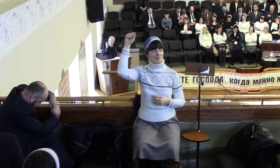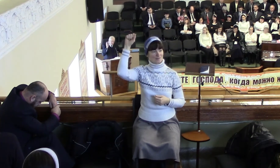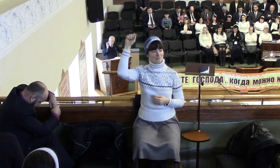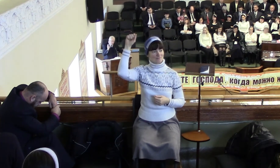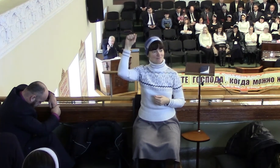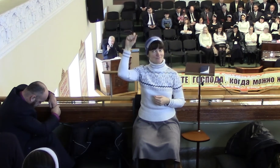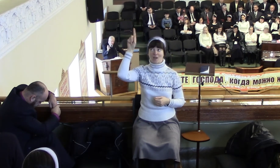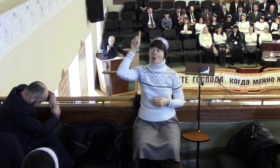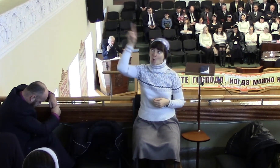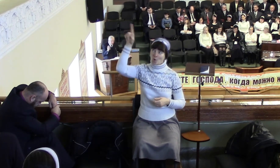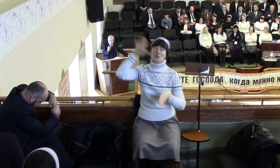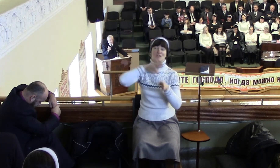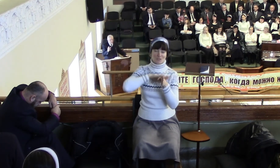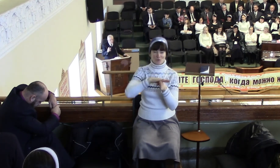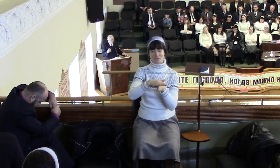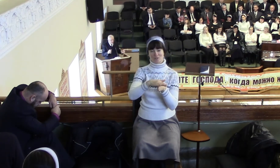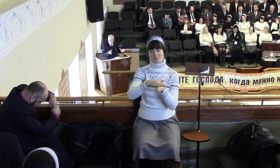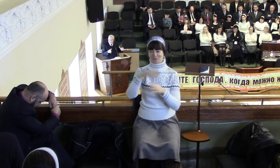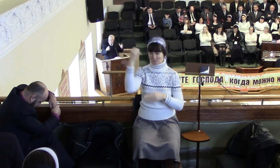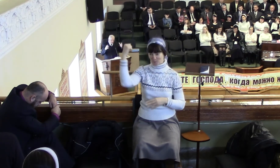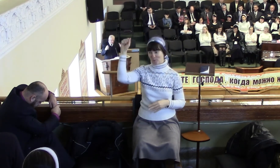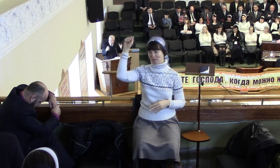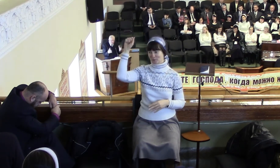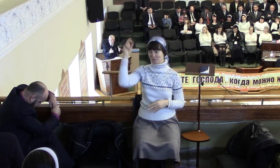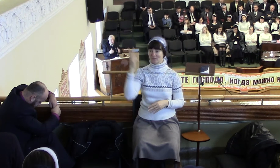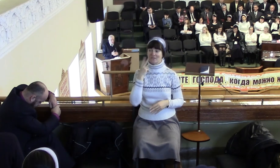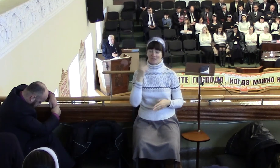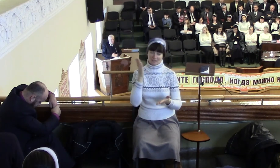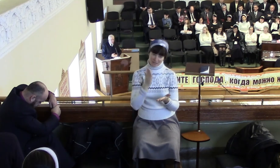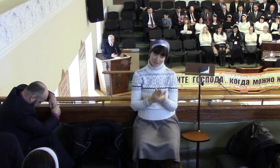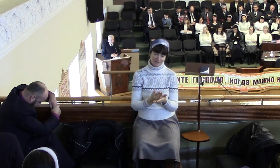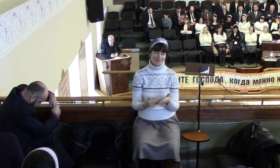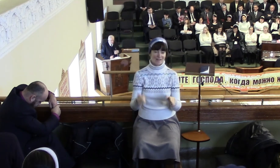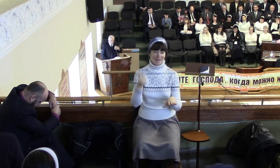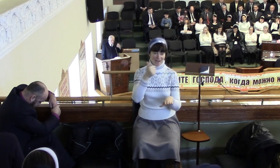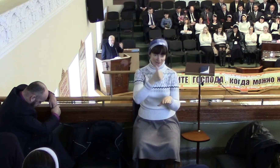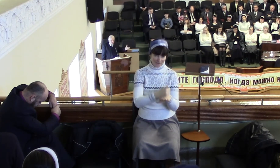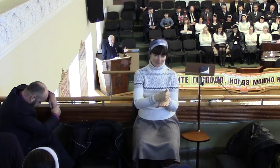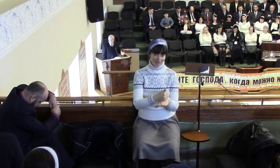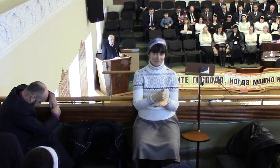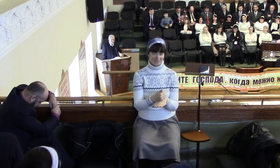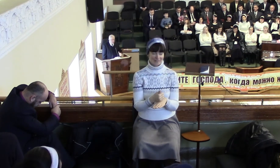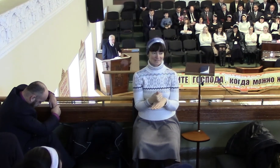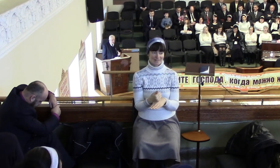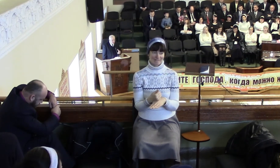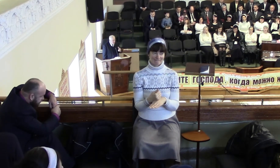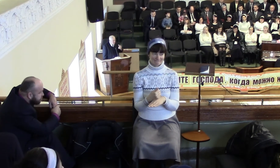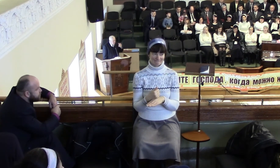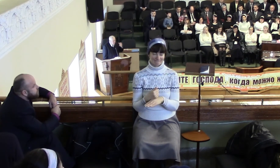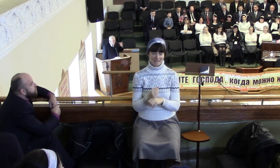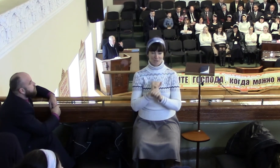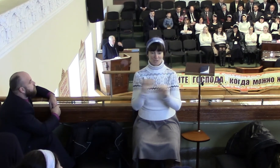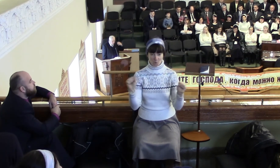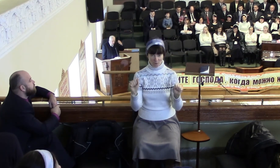который совершил Он. Всегда есть главные герои, всегда героям памятники ставят,